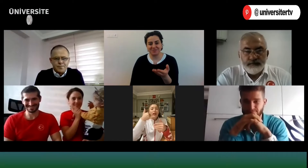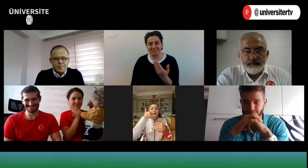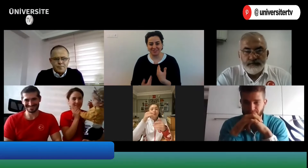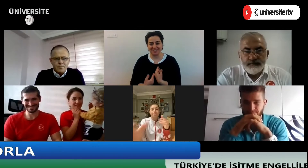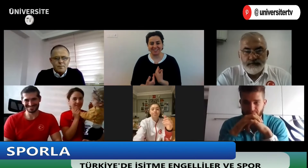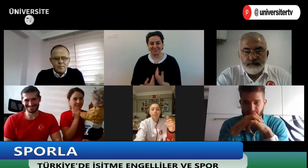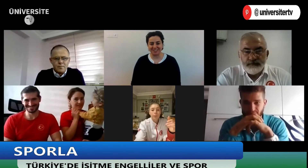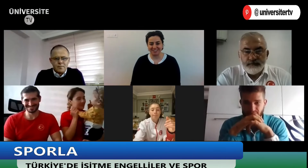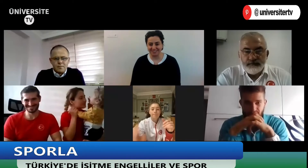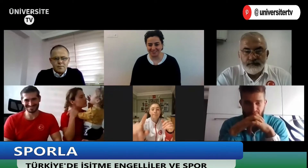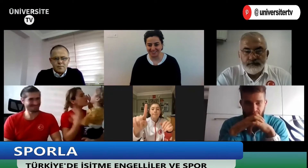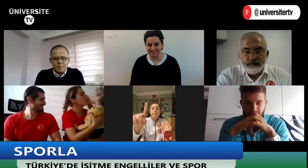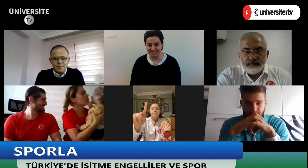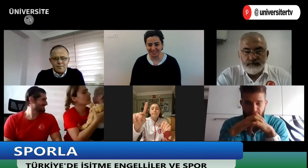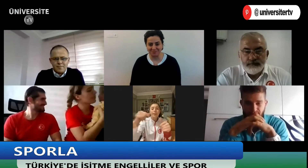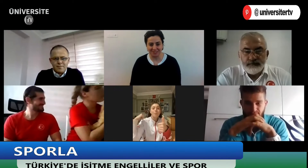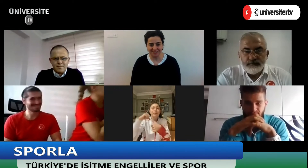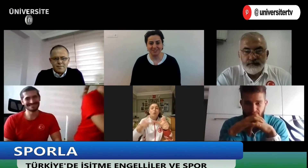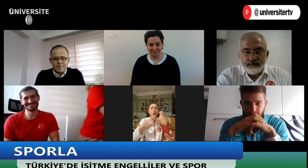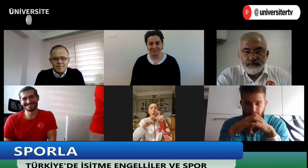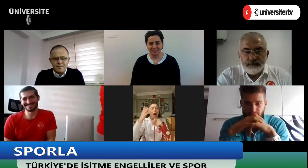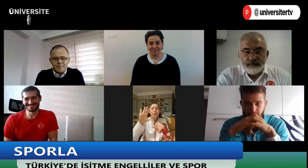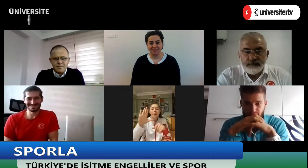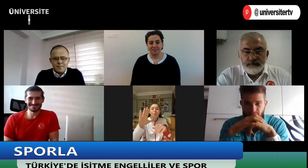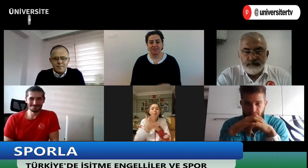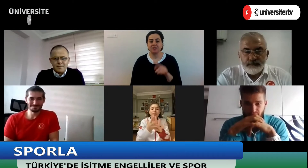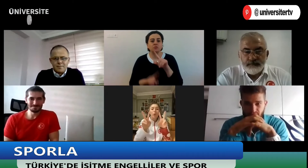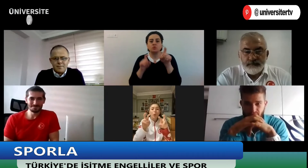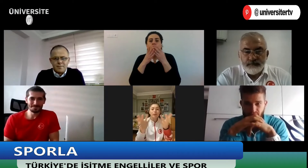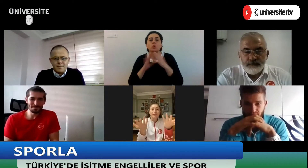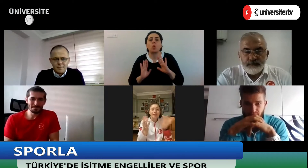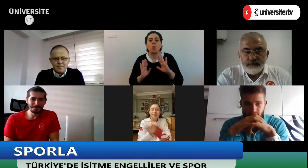Ejin bana bakarak odaklanabilirsin anlatmayı.